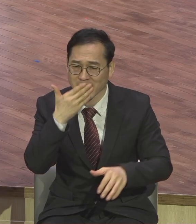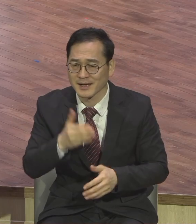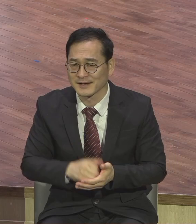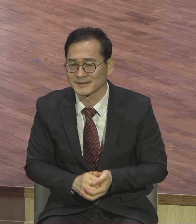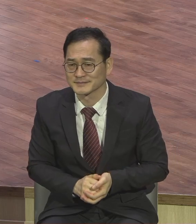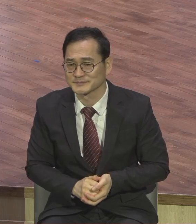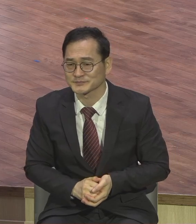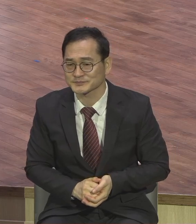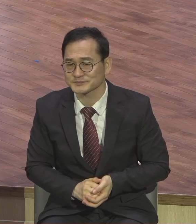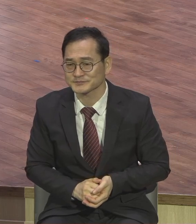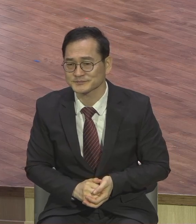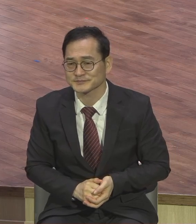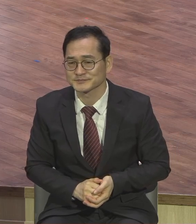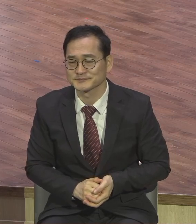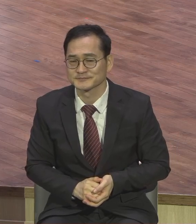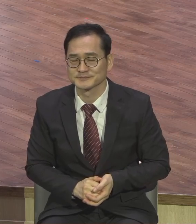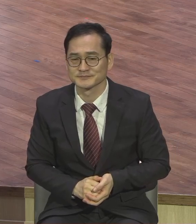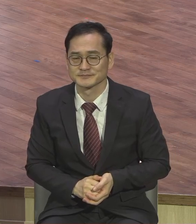하나님의 나라는